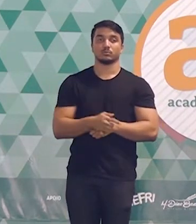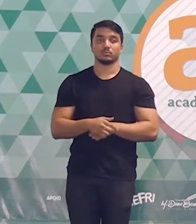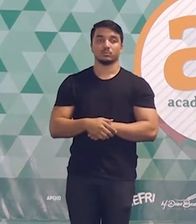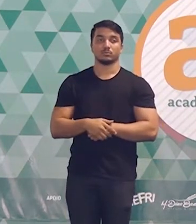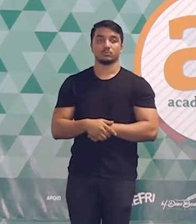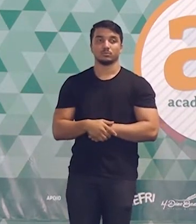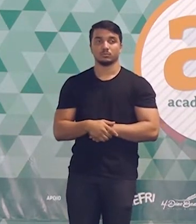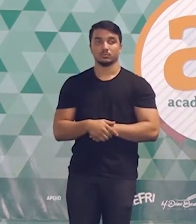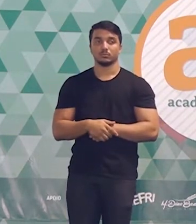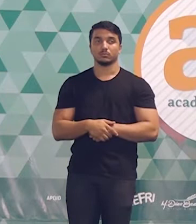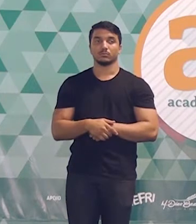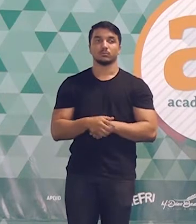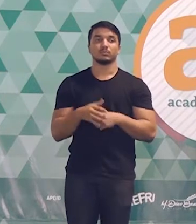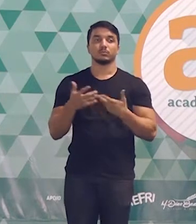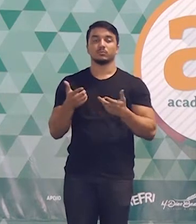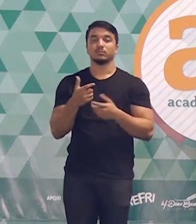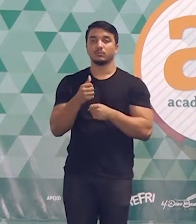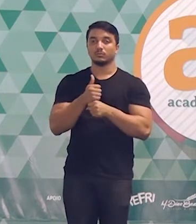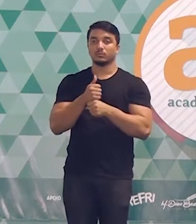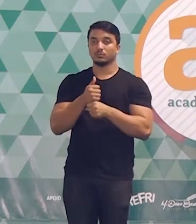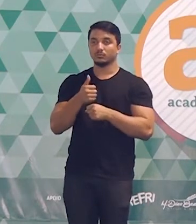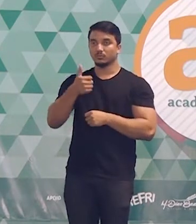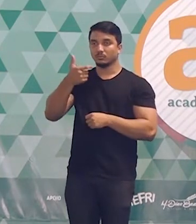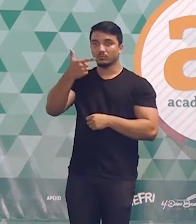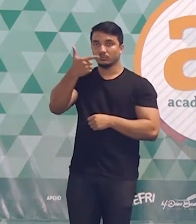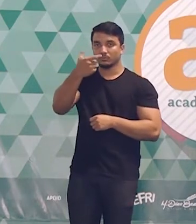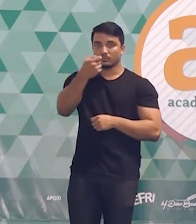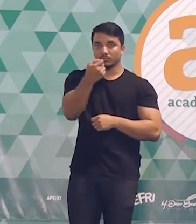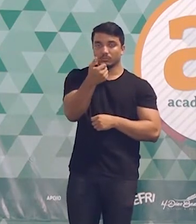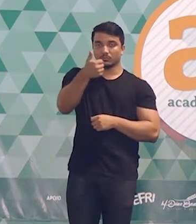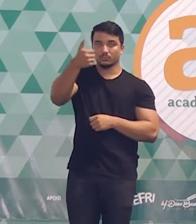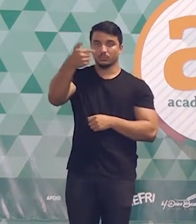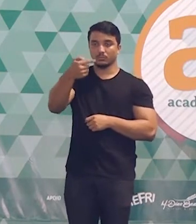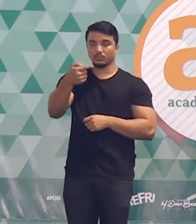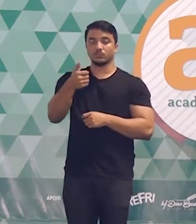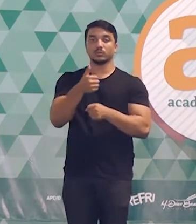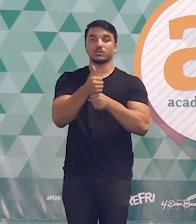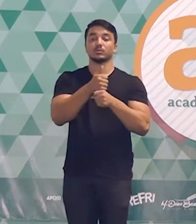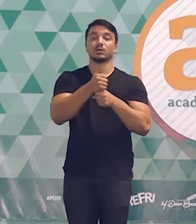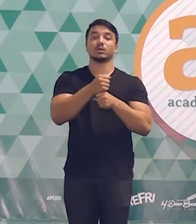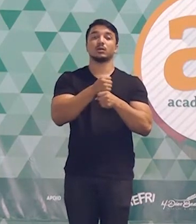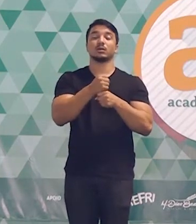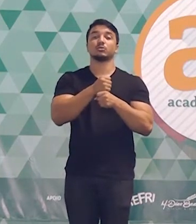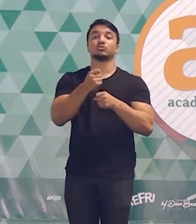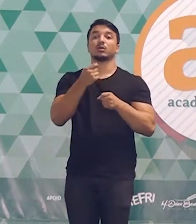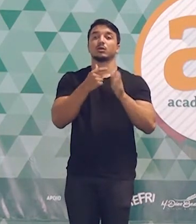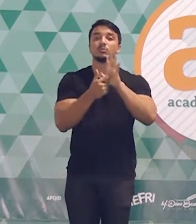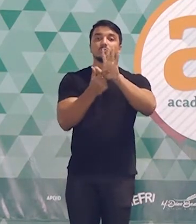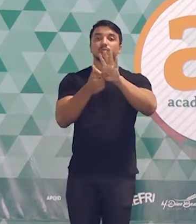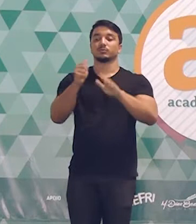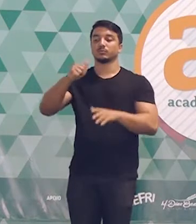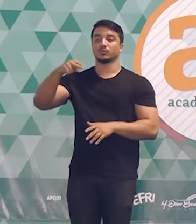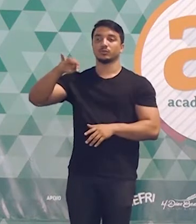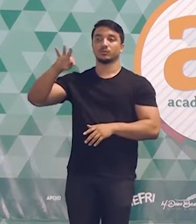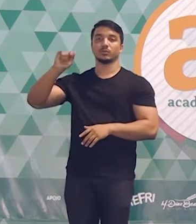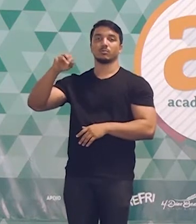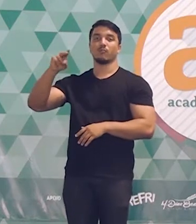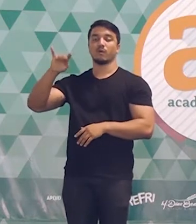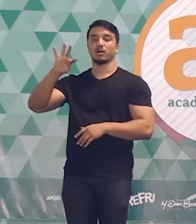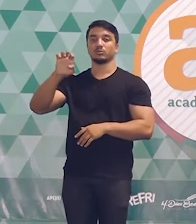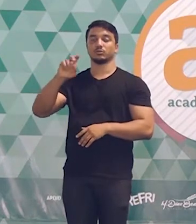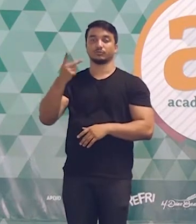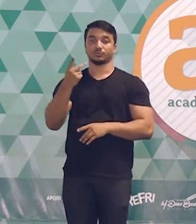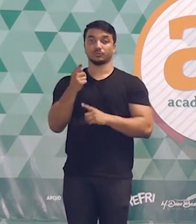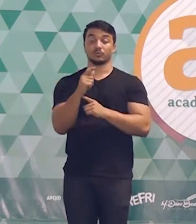1917. Portanto, em 2017, são 100 anos da exposição de Anita Malfatti,